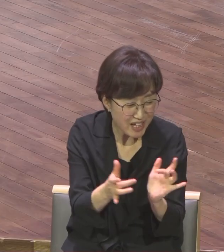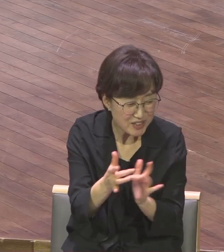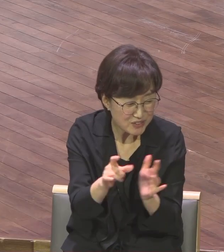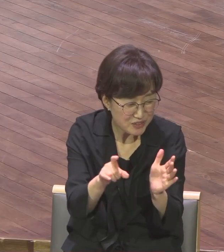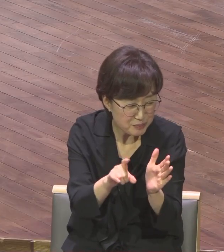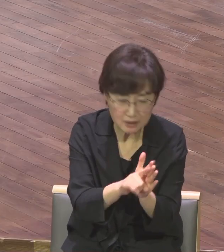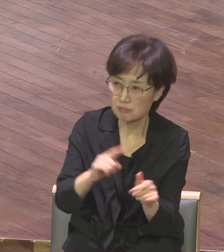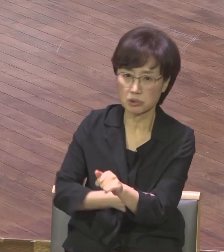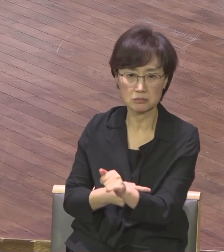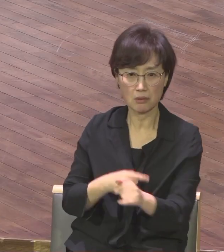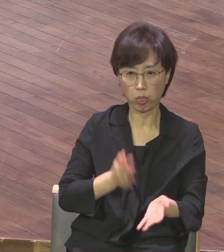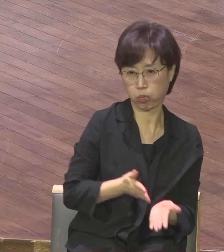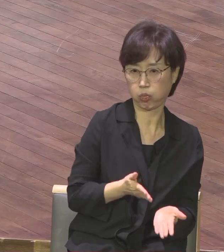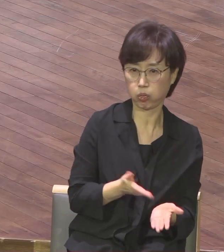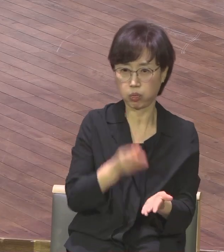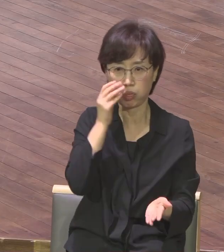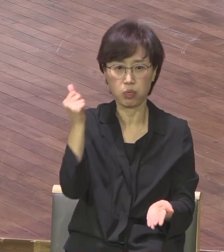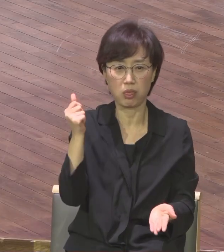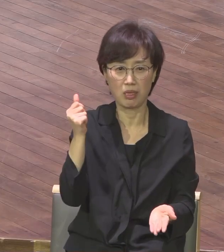중요한 것은요,